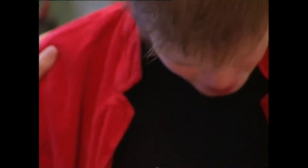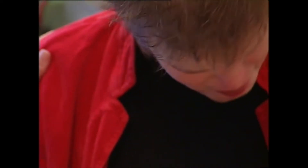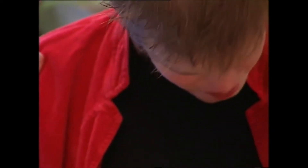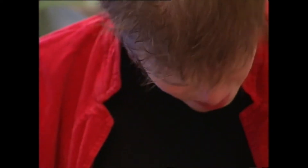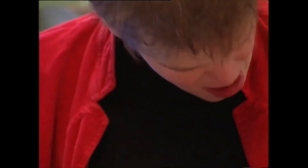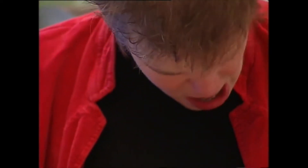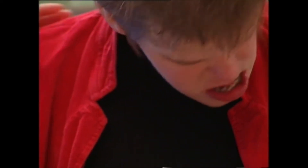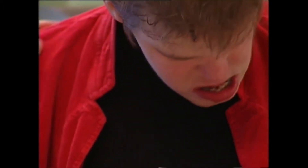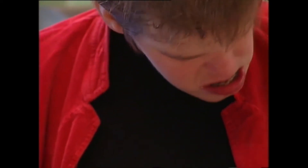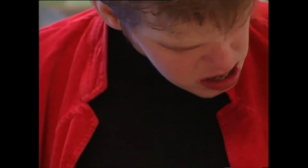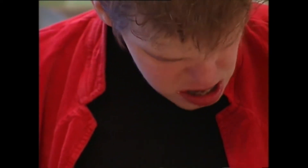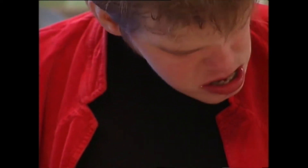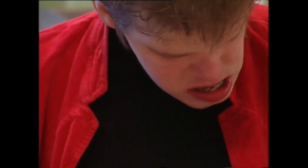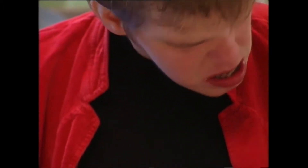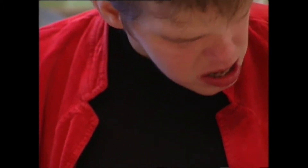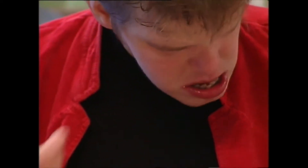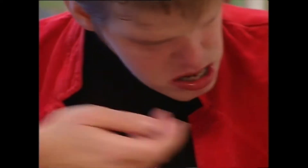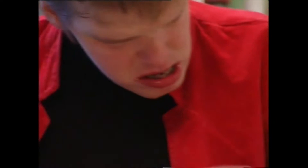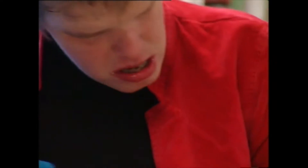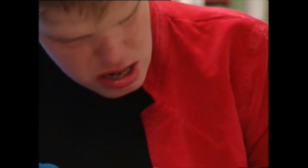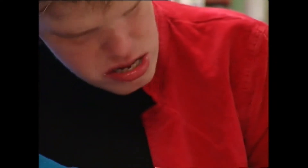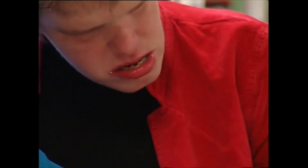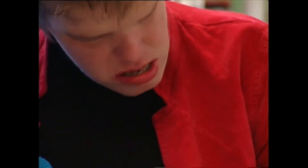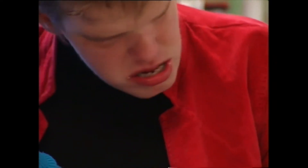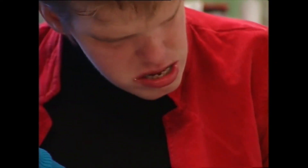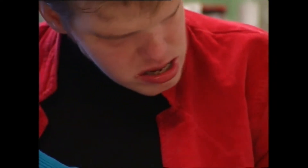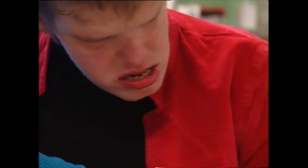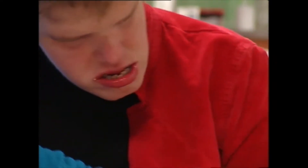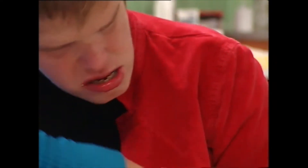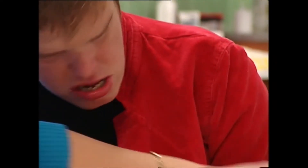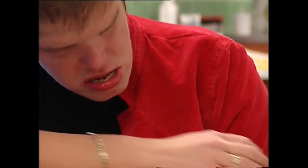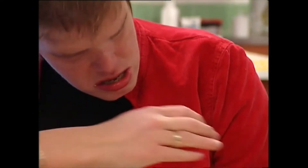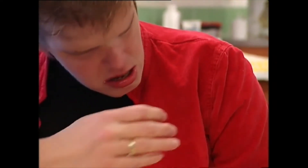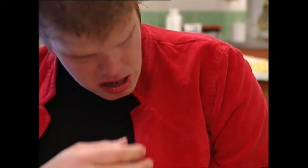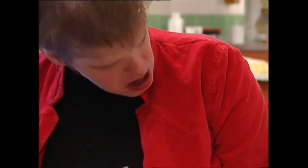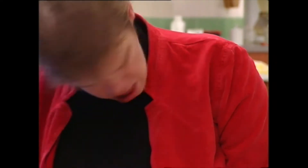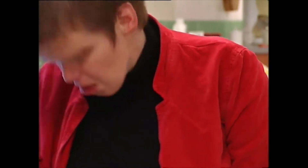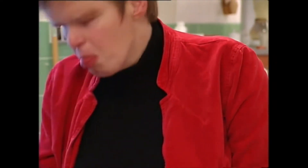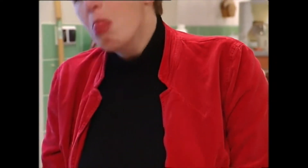Maakt je dat enthousiast? Of wil je ook nog een... Ik heb ook nog een broodje met sandwichspread. Wil je die ook proeven?